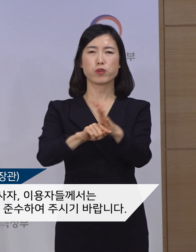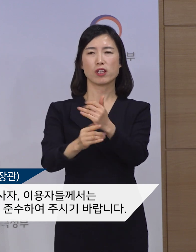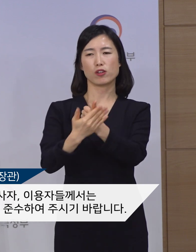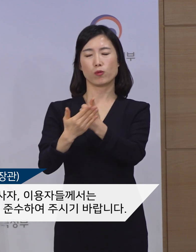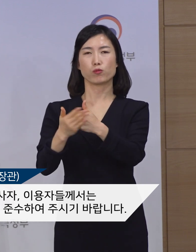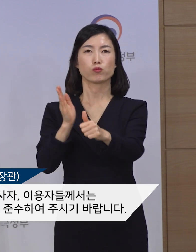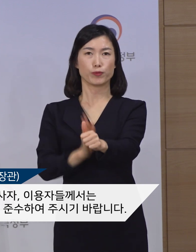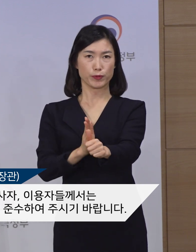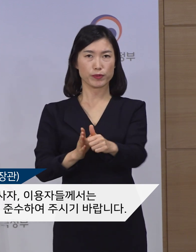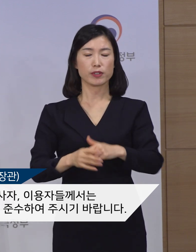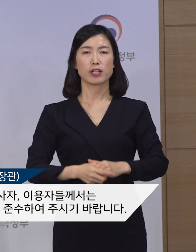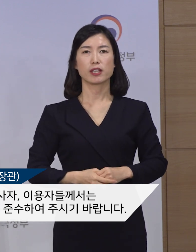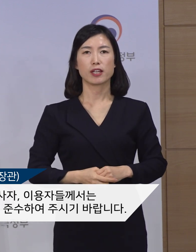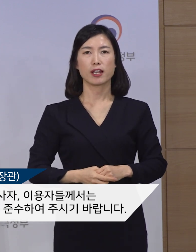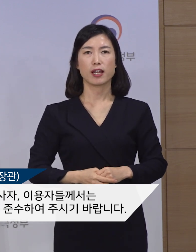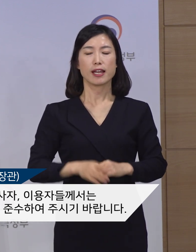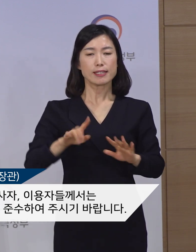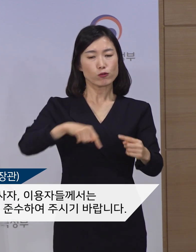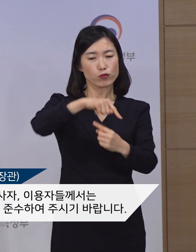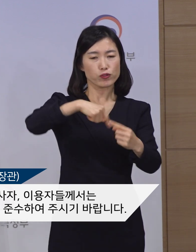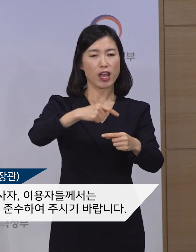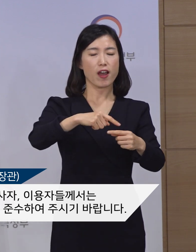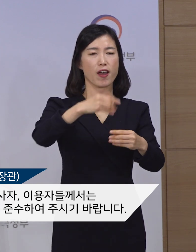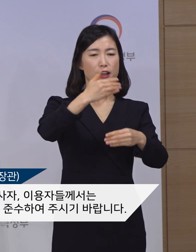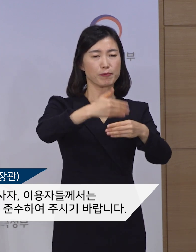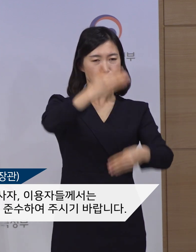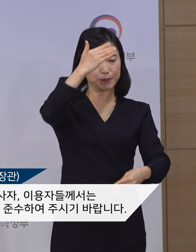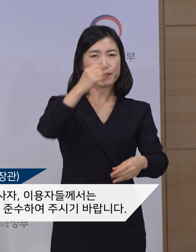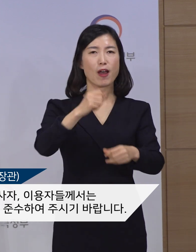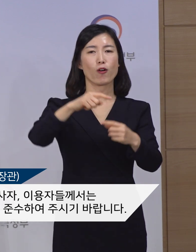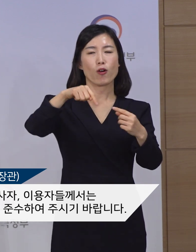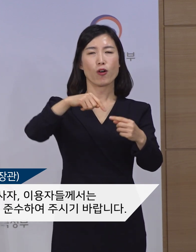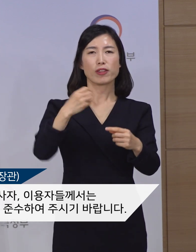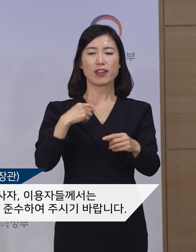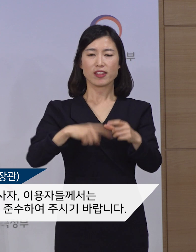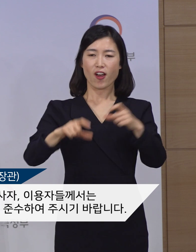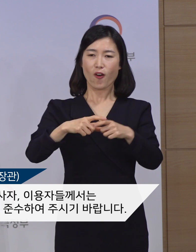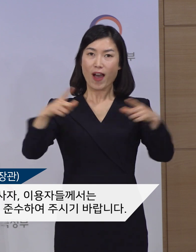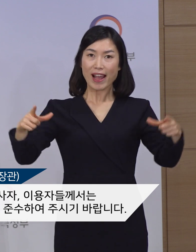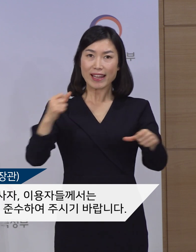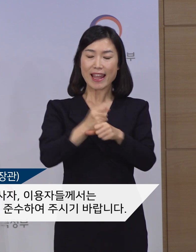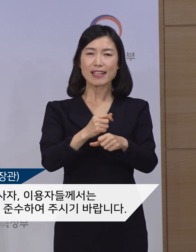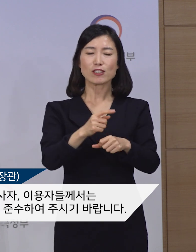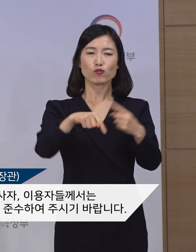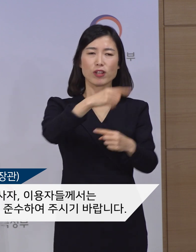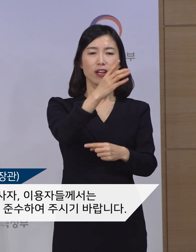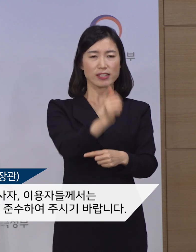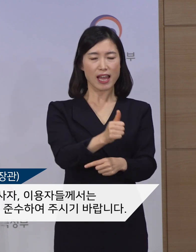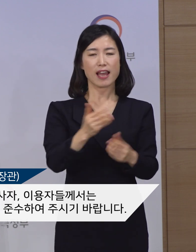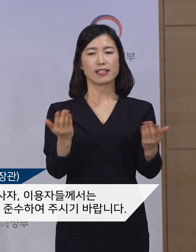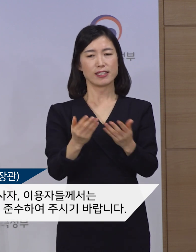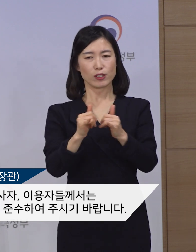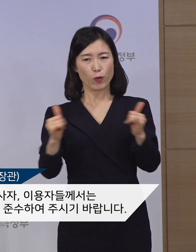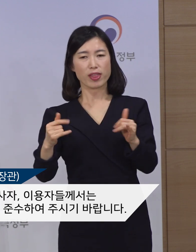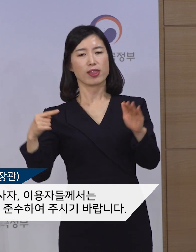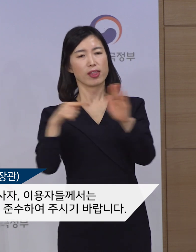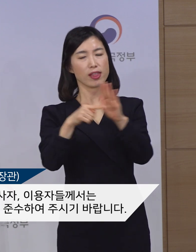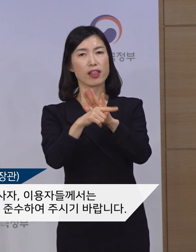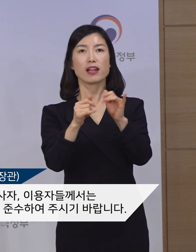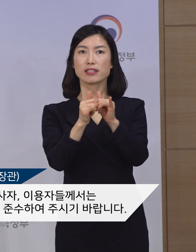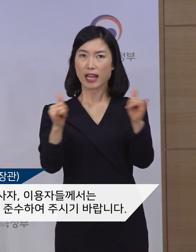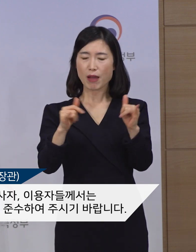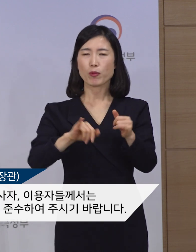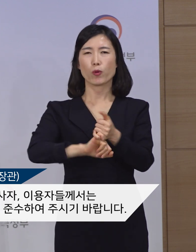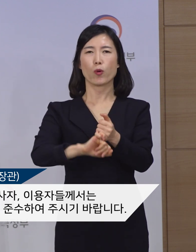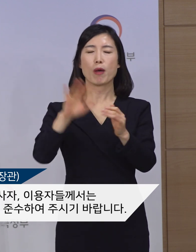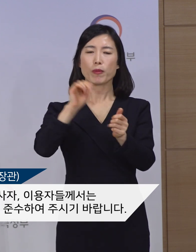재개되거나 확대되는 시설의 운영자, 종사자, 이용자들께서는 집단 감염이 발생하지 않도록 방역 수칙을